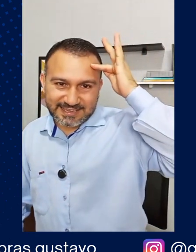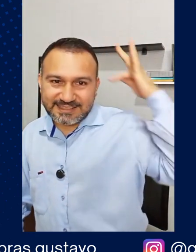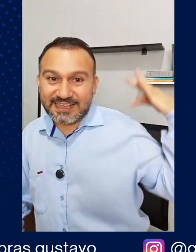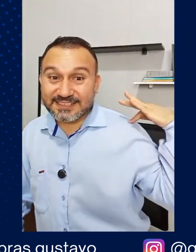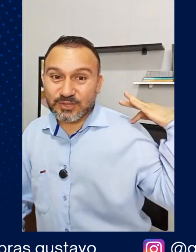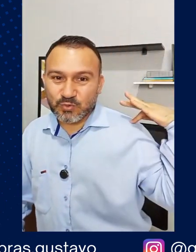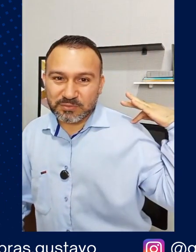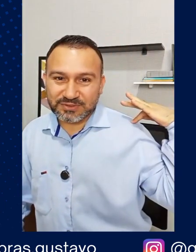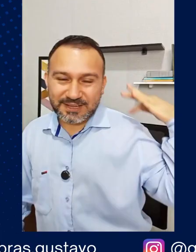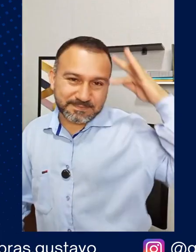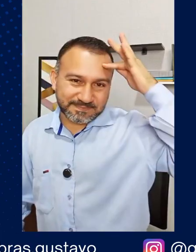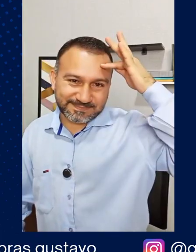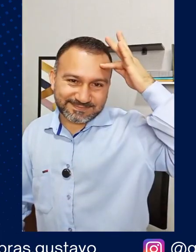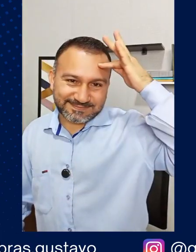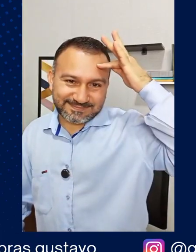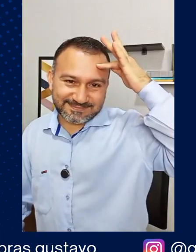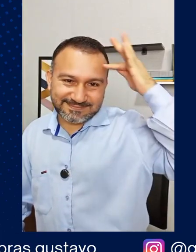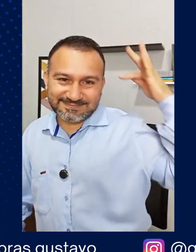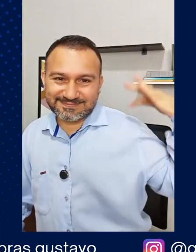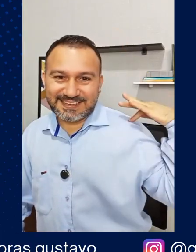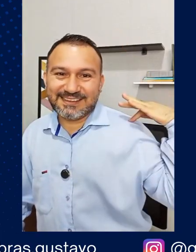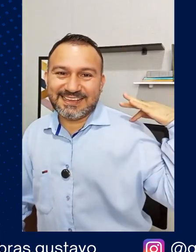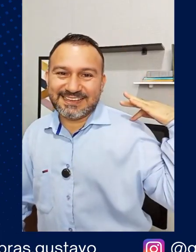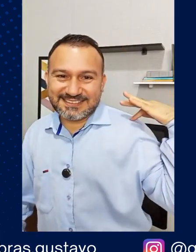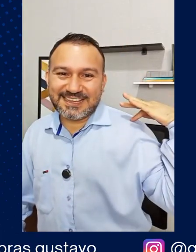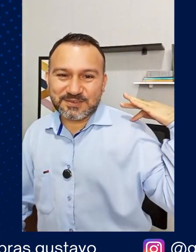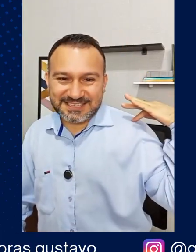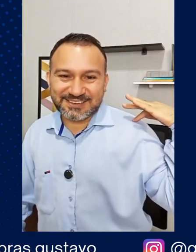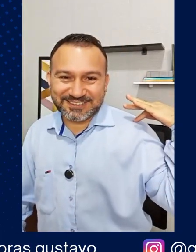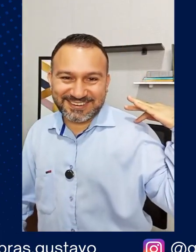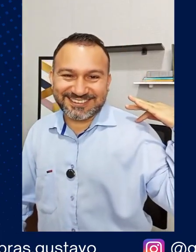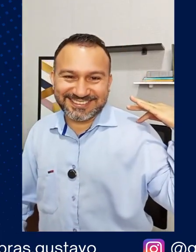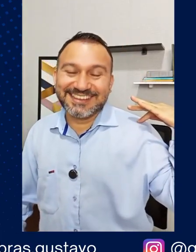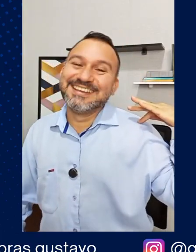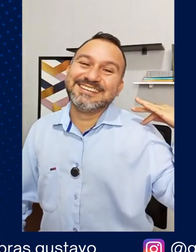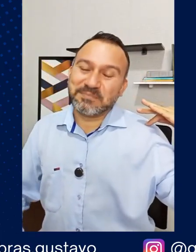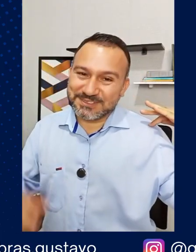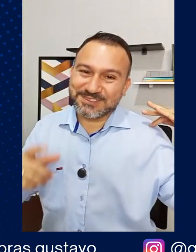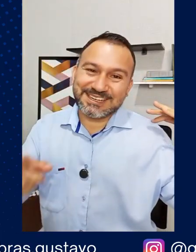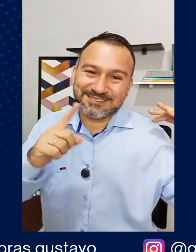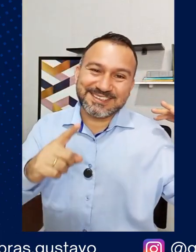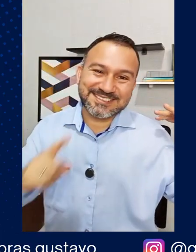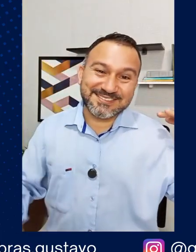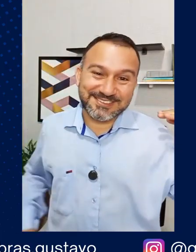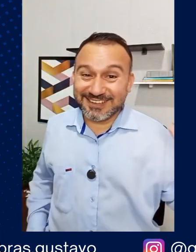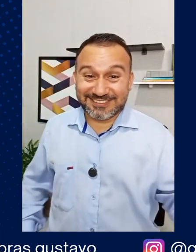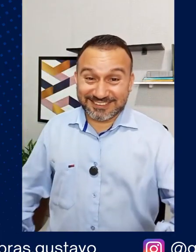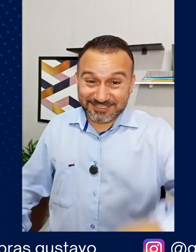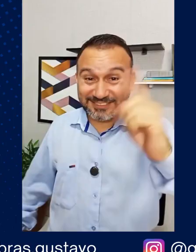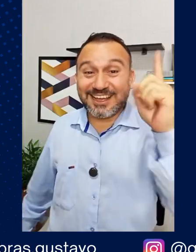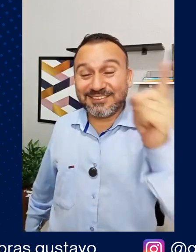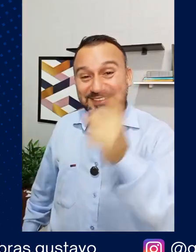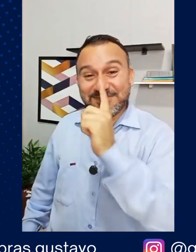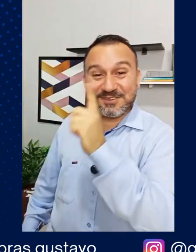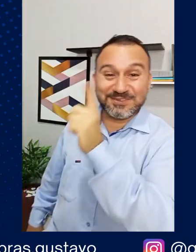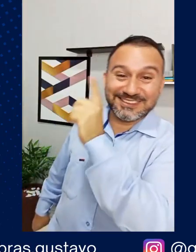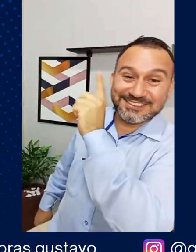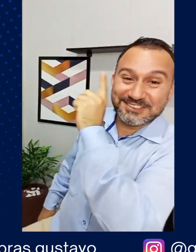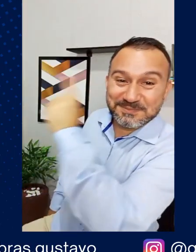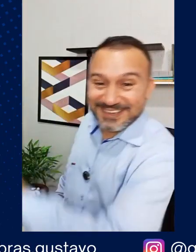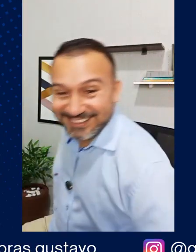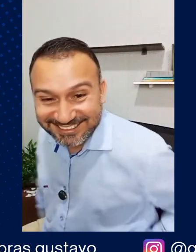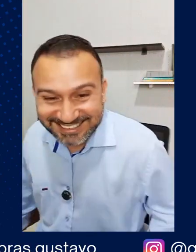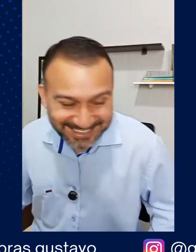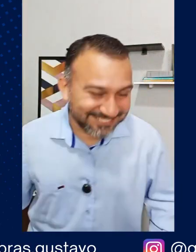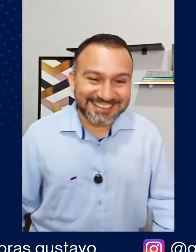cabeça e desce aqui no ombro, tá? Esse é o sinal da Flávia. Depois, quando ela vê esse vídeo, ela fala: Gustavo, você ficou